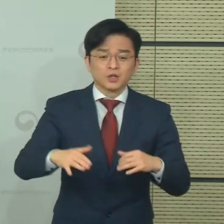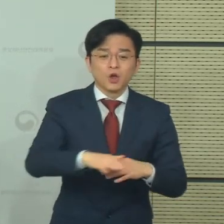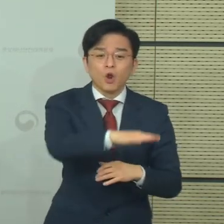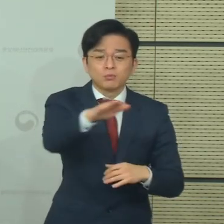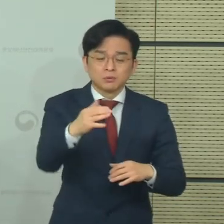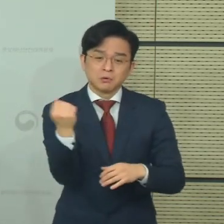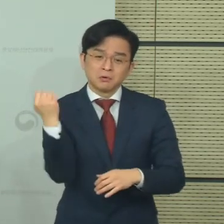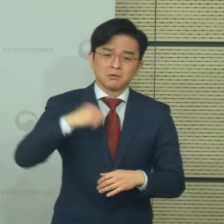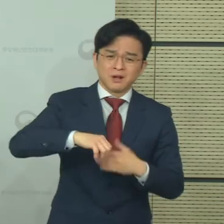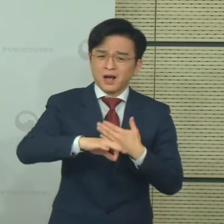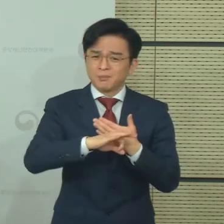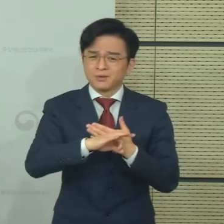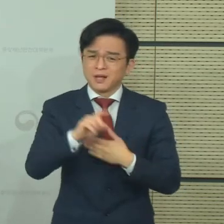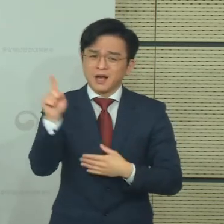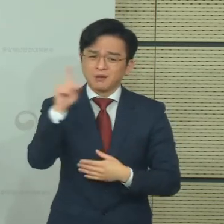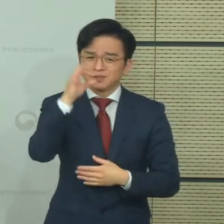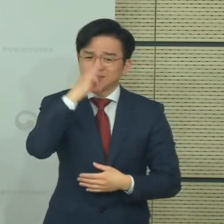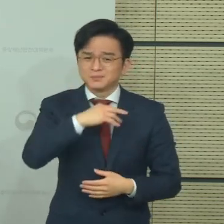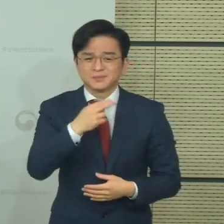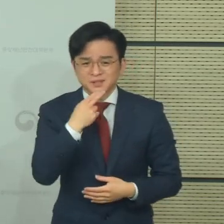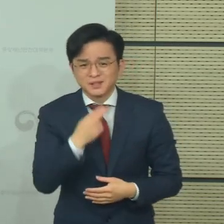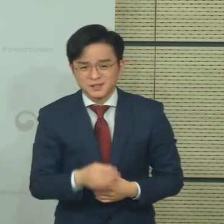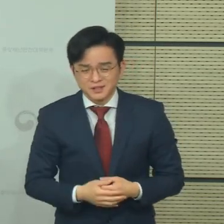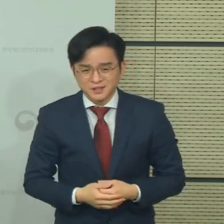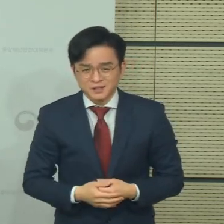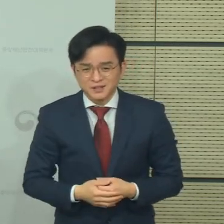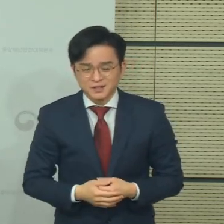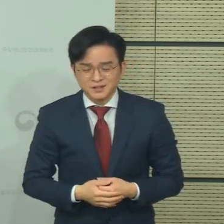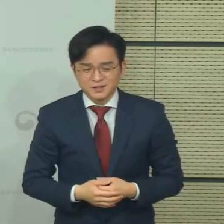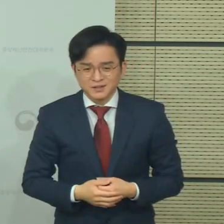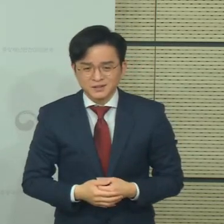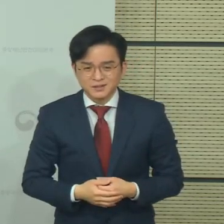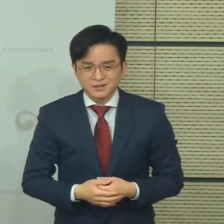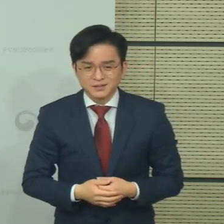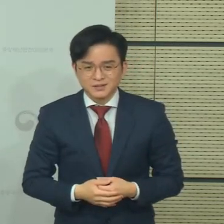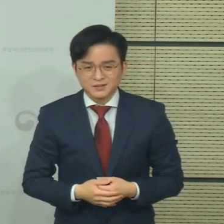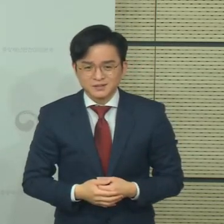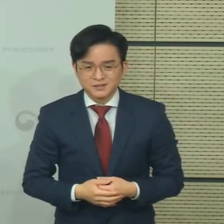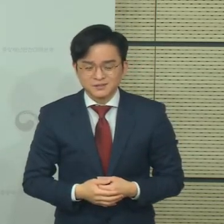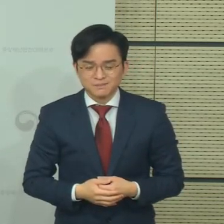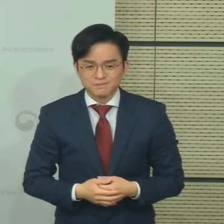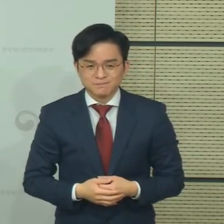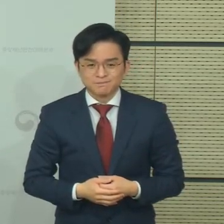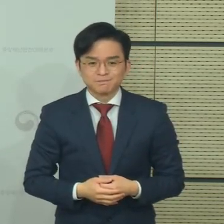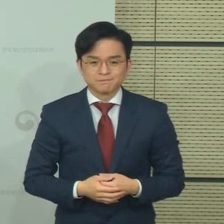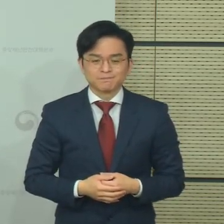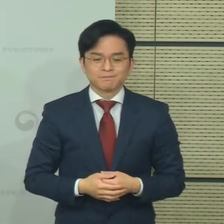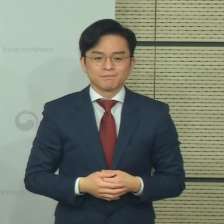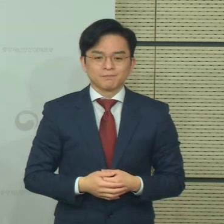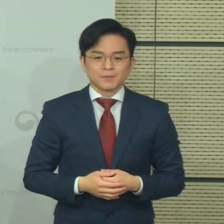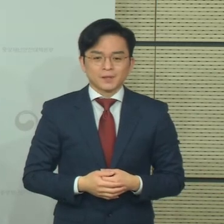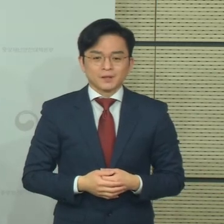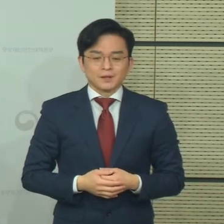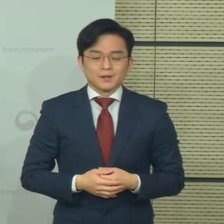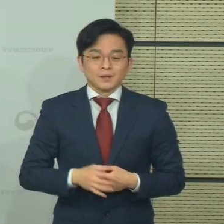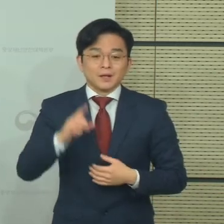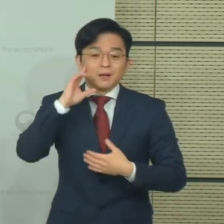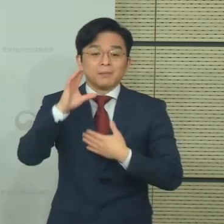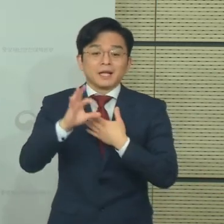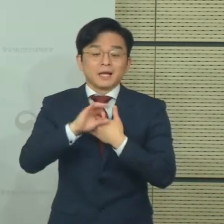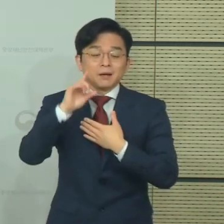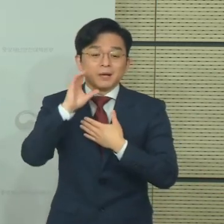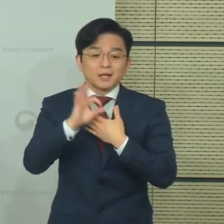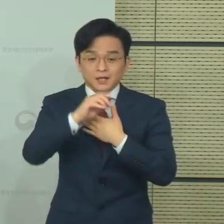미리 염두에 두고 이렇게 하는 것 자체는 국민들의 어떤 자발적인 행동을 이끌어내는